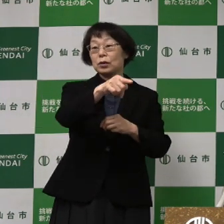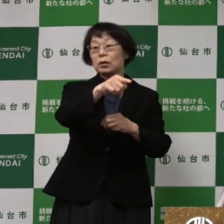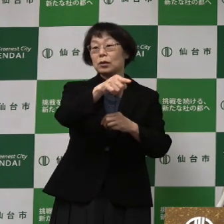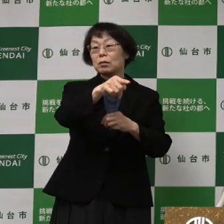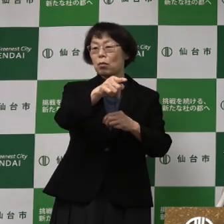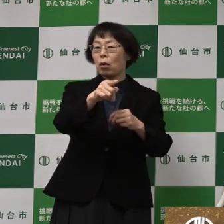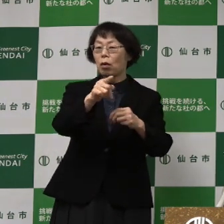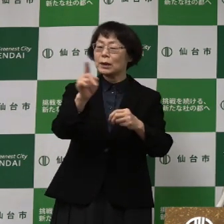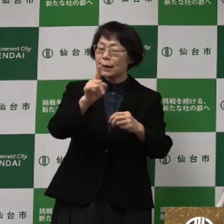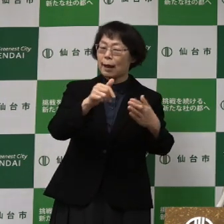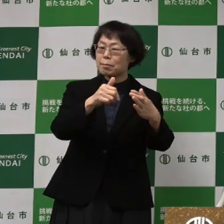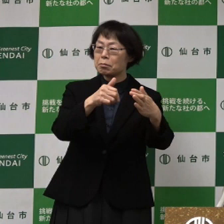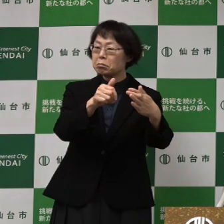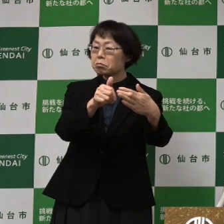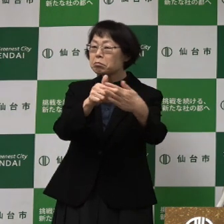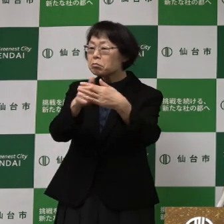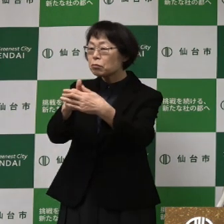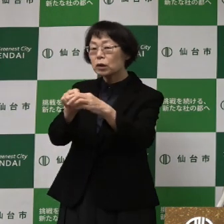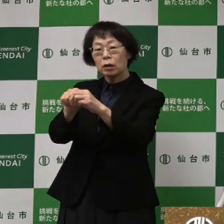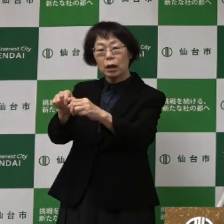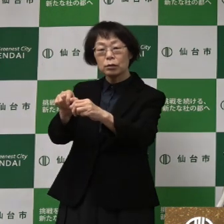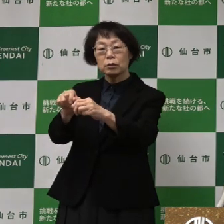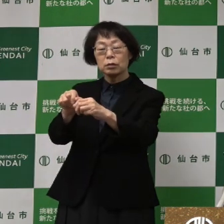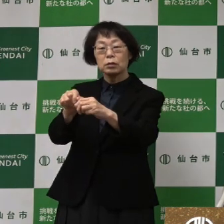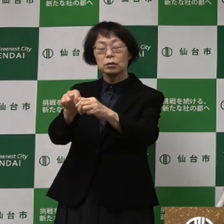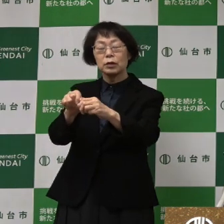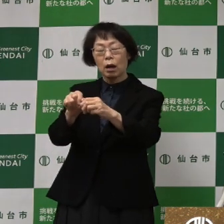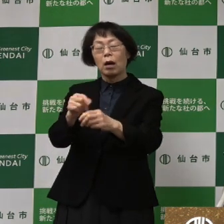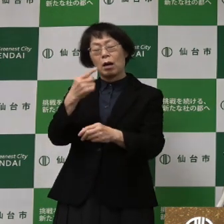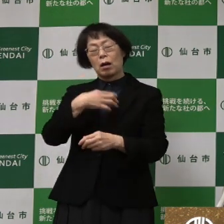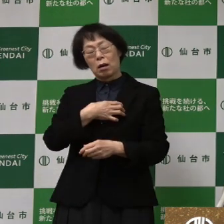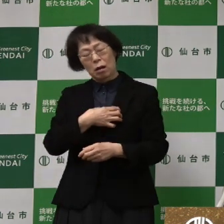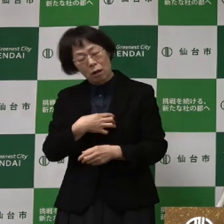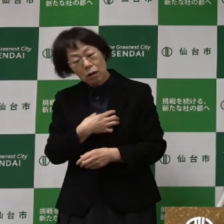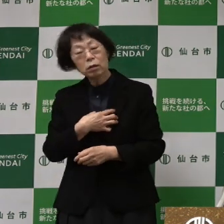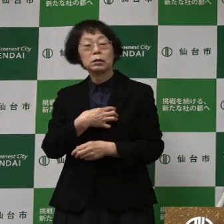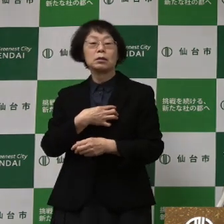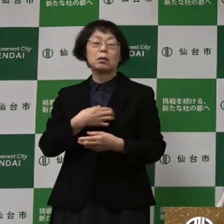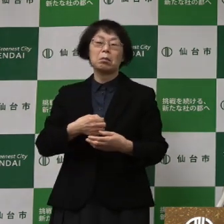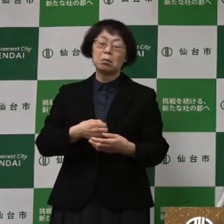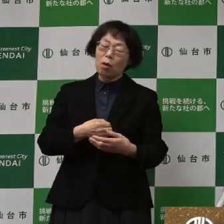ているということでですね、とても心をそれこそ痛めました。